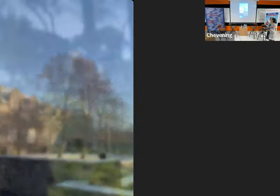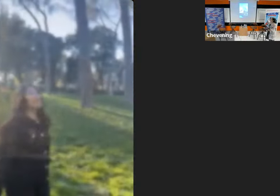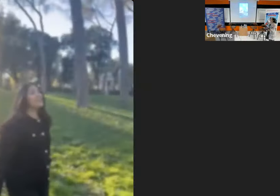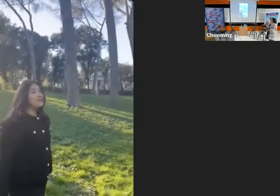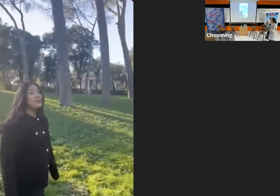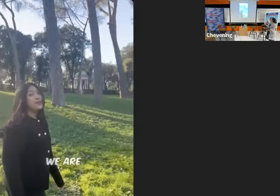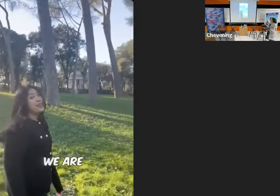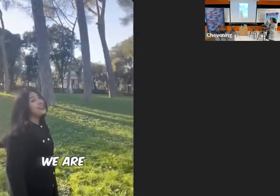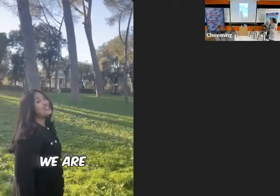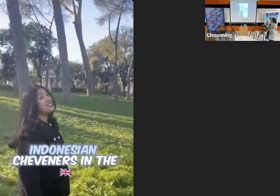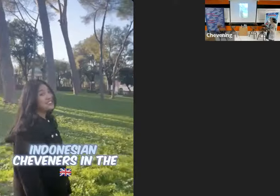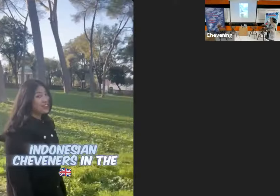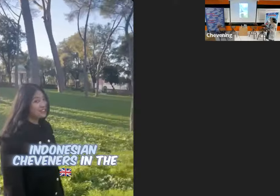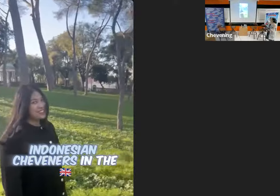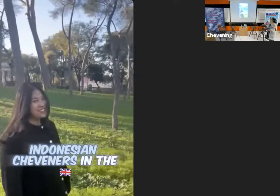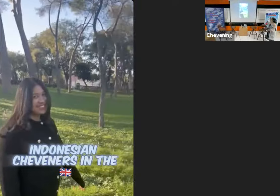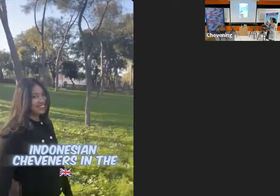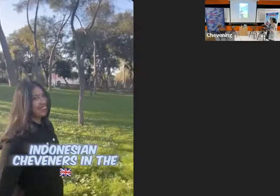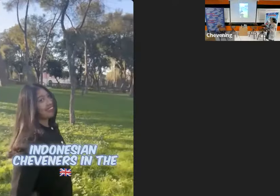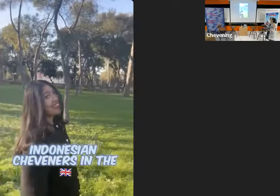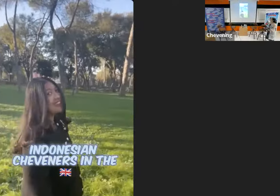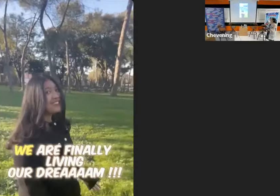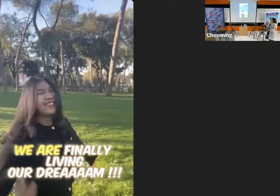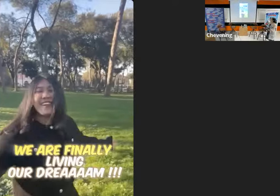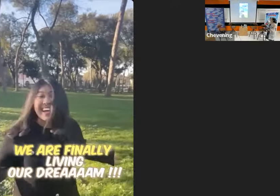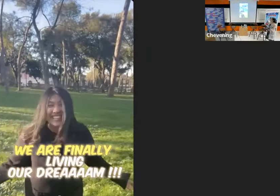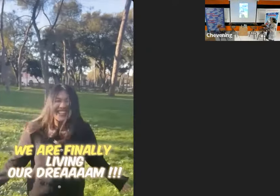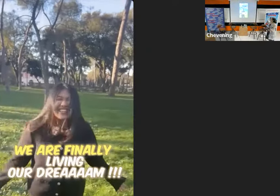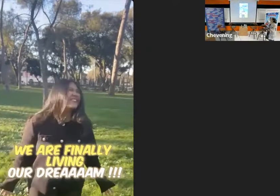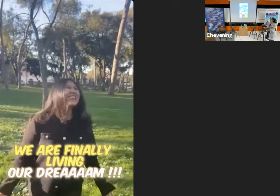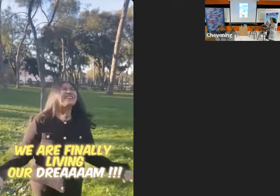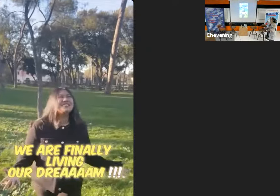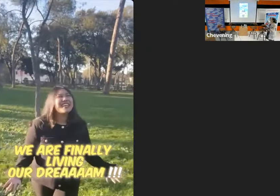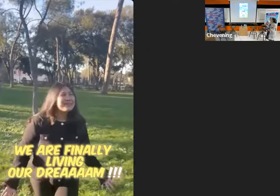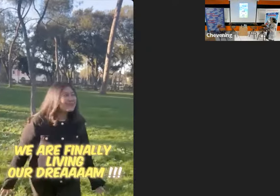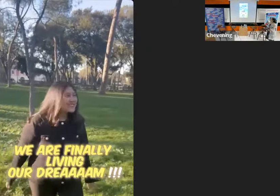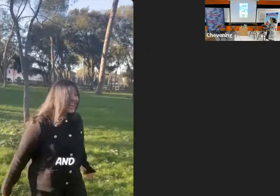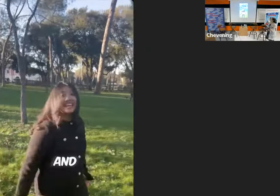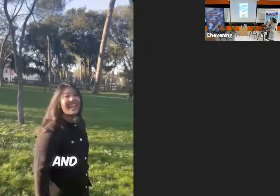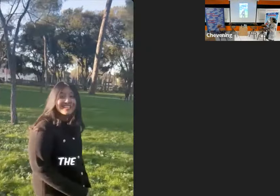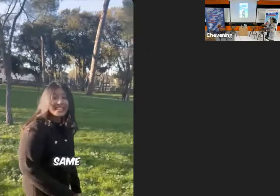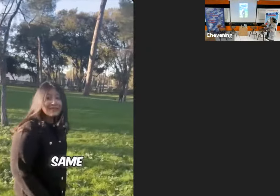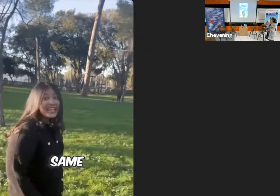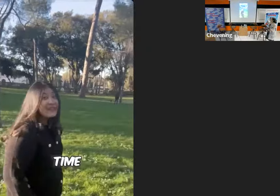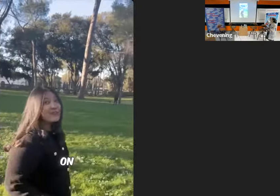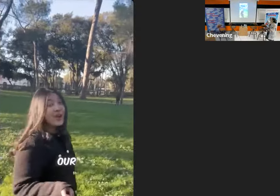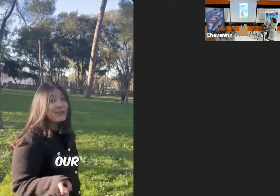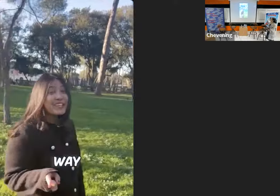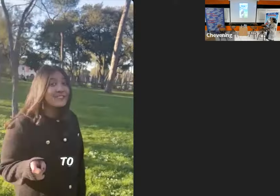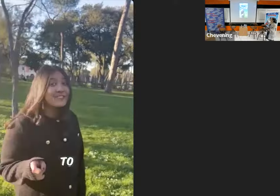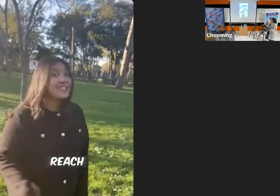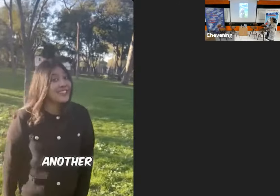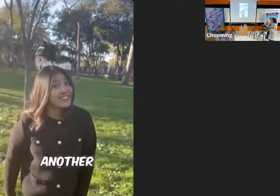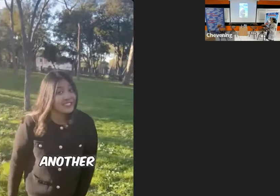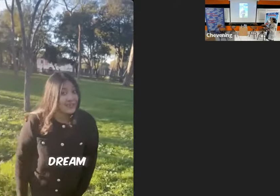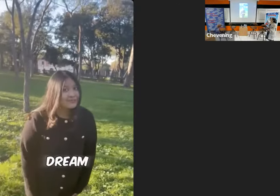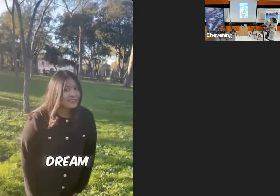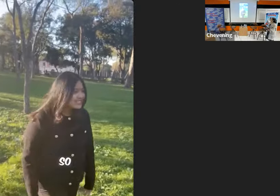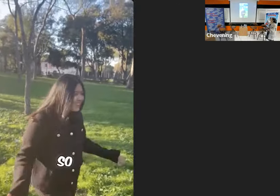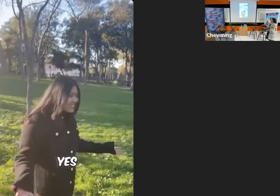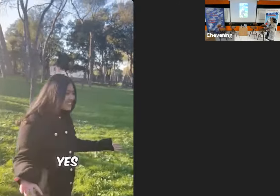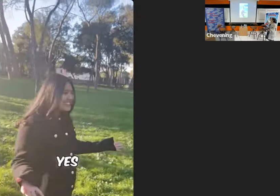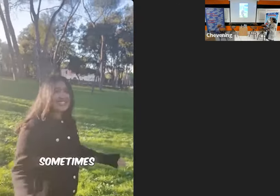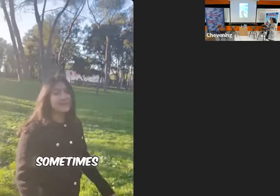course we are Ind in the UK we are finally leing our dream and at the same time on our way to reach another